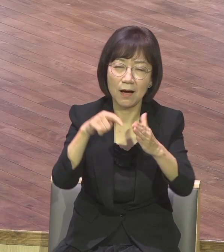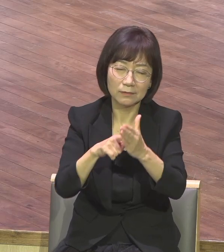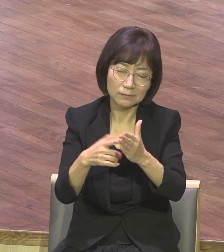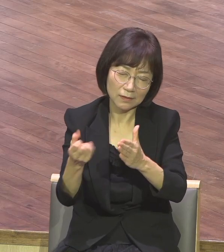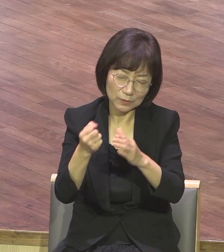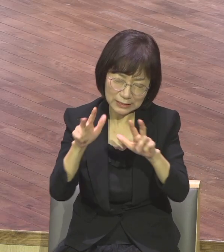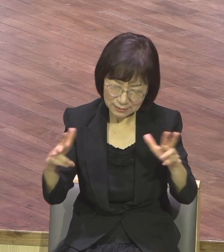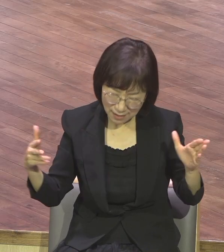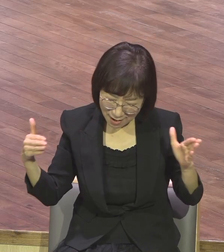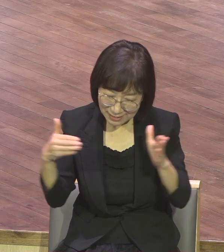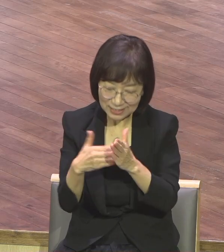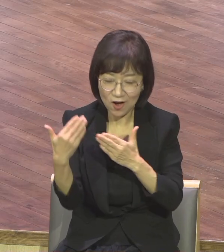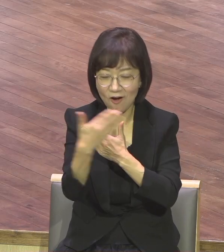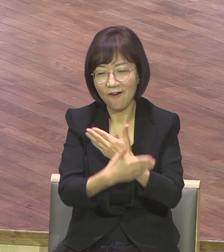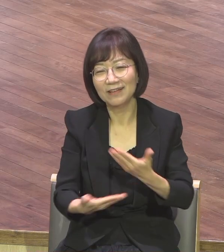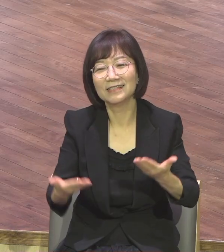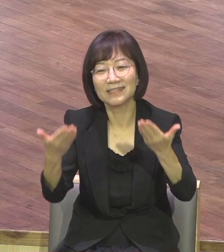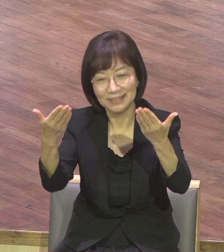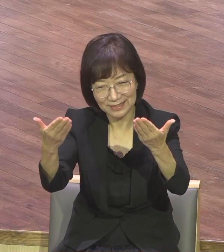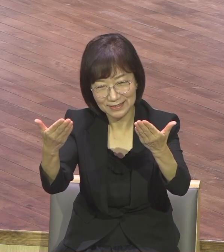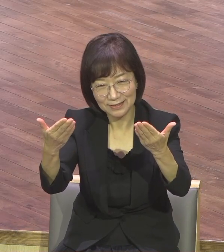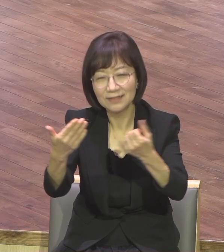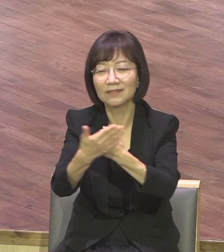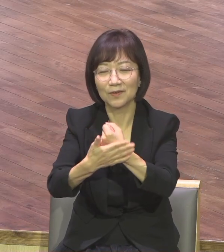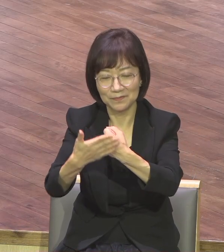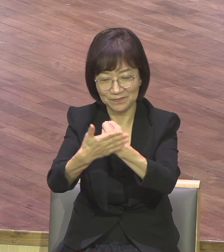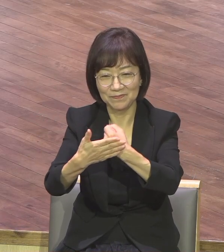이 시간표를 통해서 헌신한 모든 분들